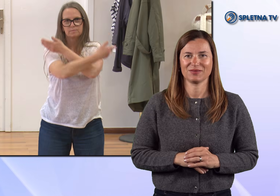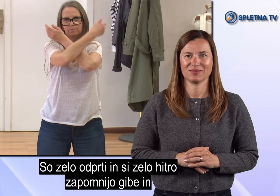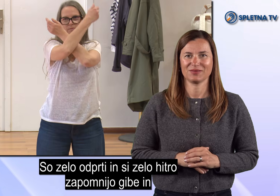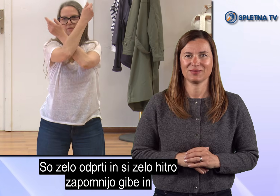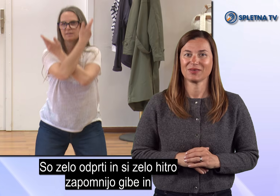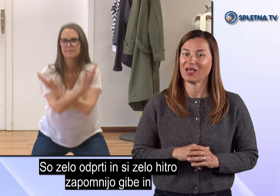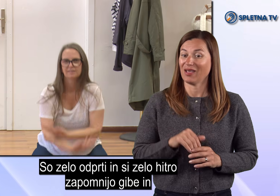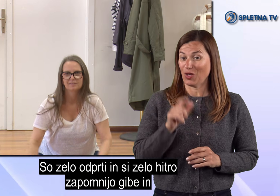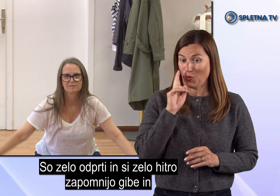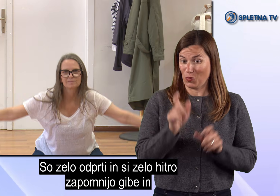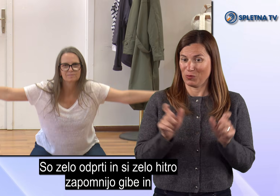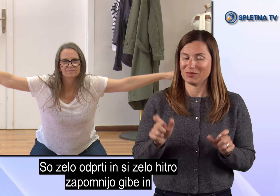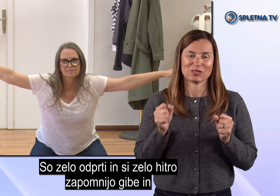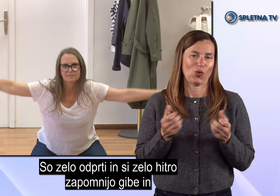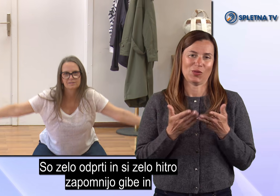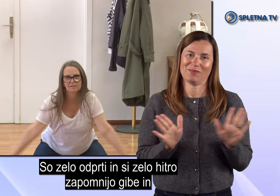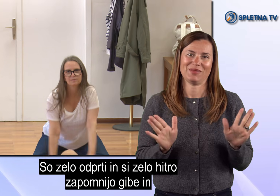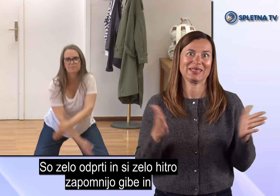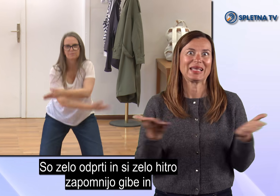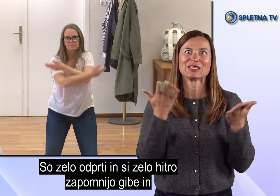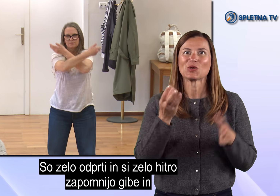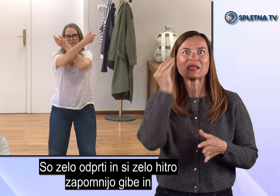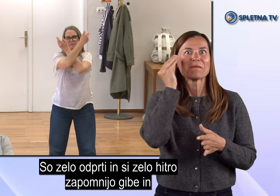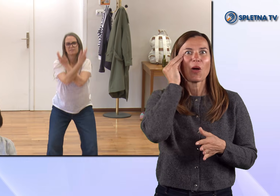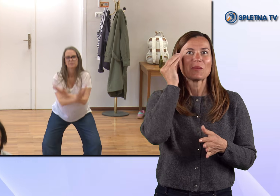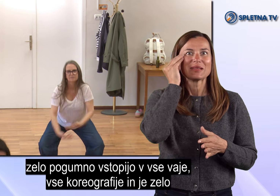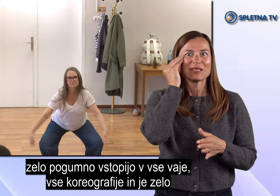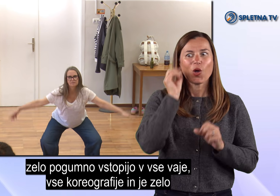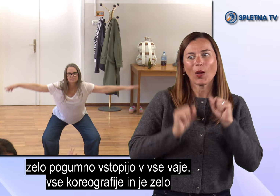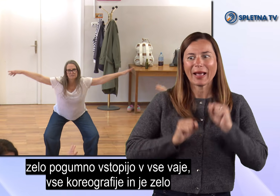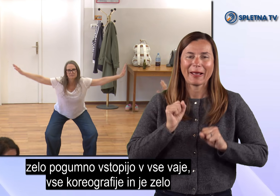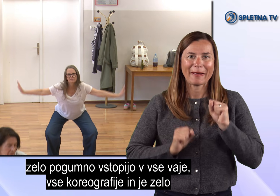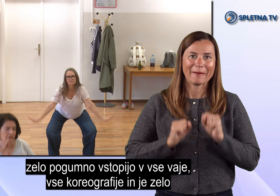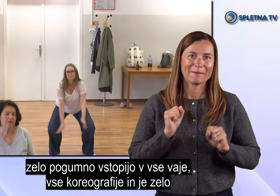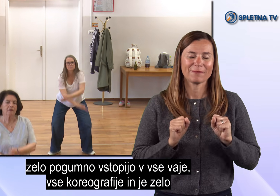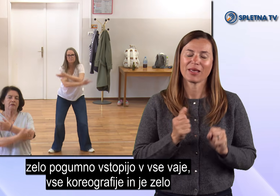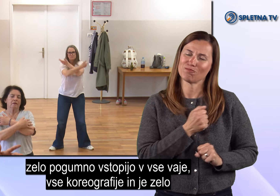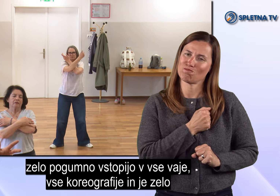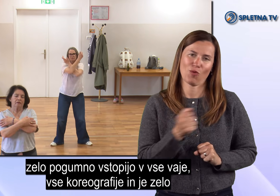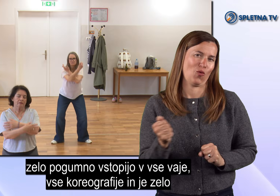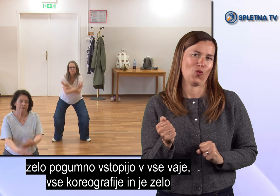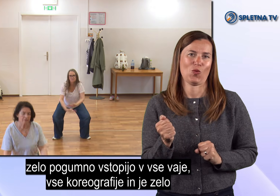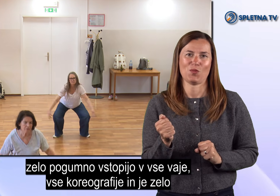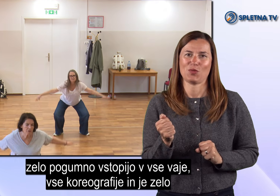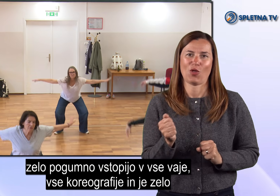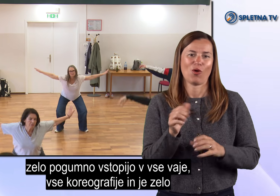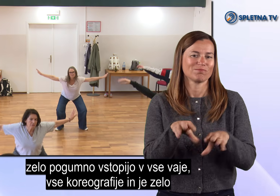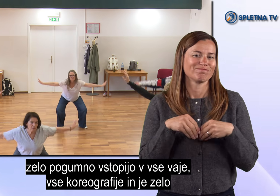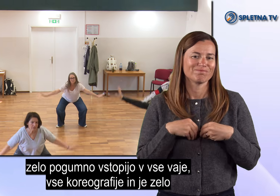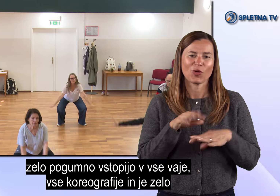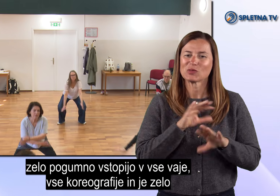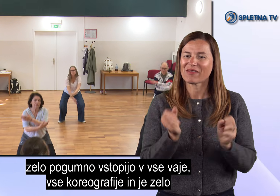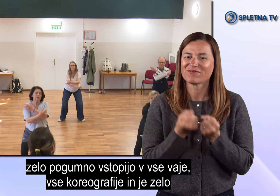Da so zelo odprti, si zelo hitro zapomnijo gibe in zelo pogumno vstopijo v vse vaje,